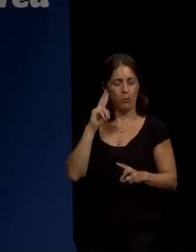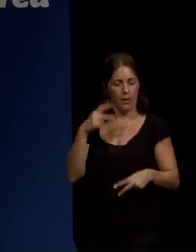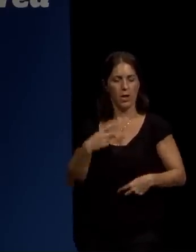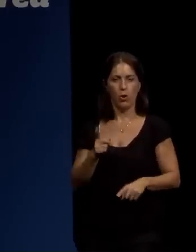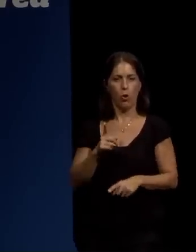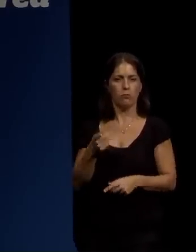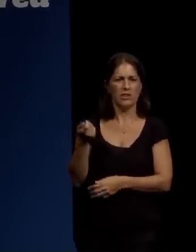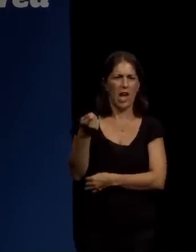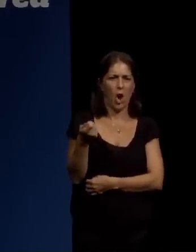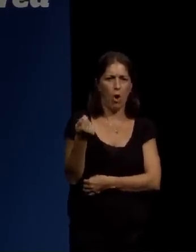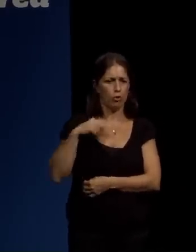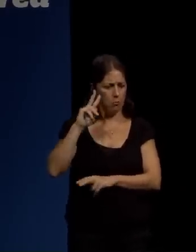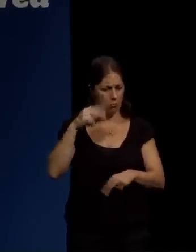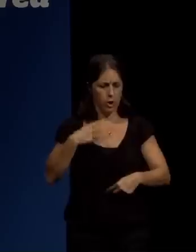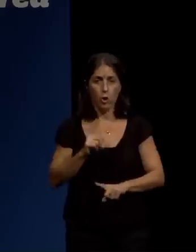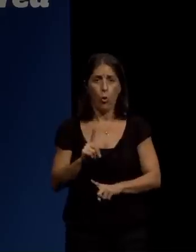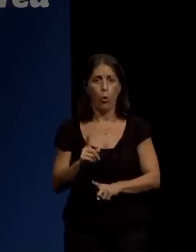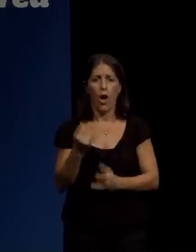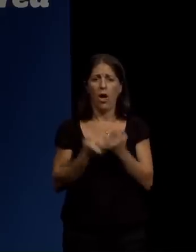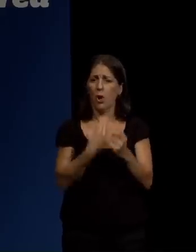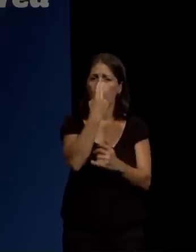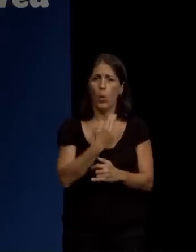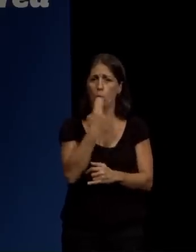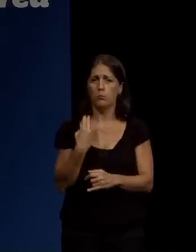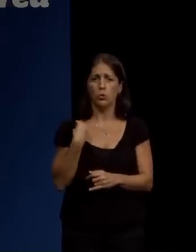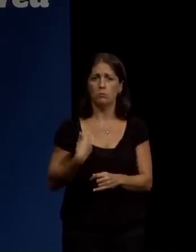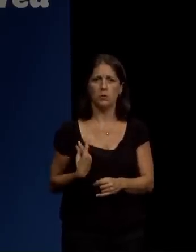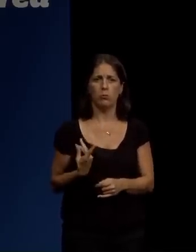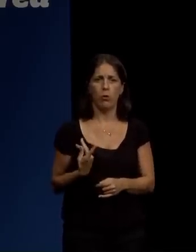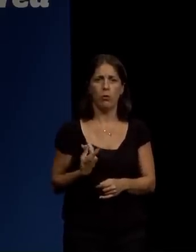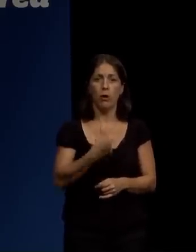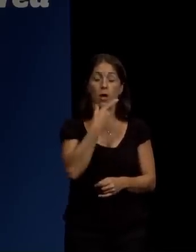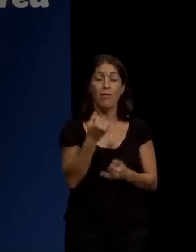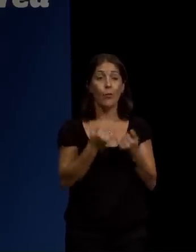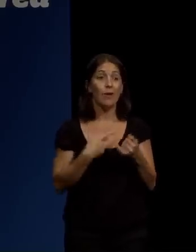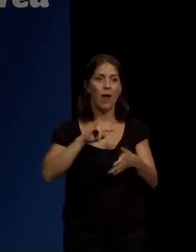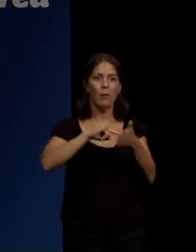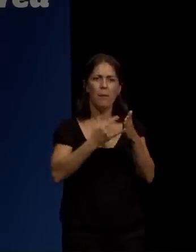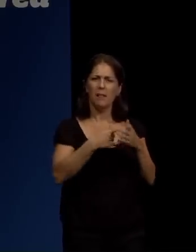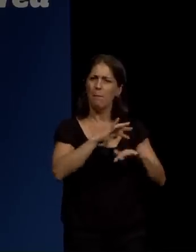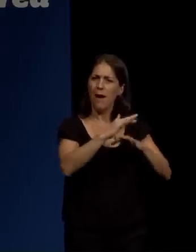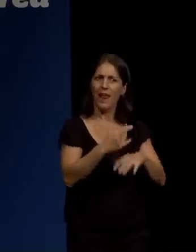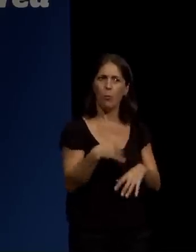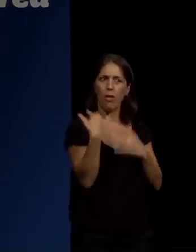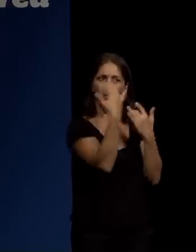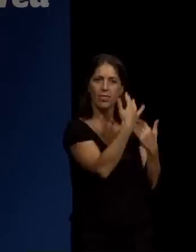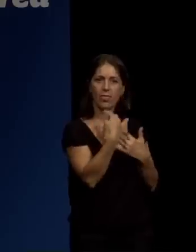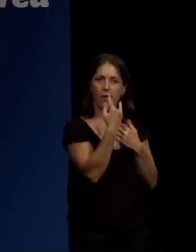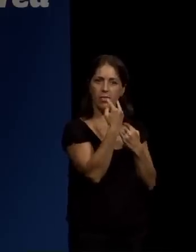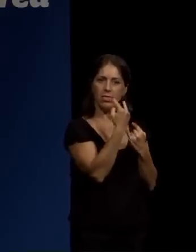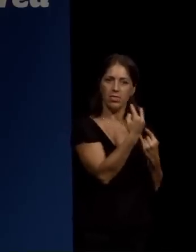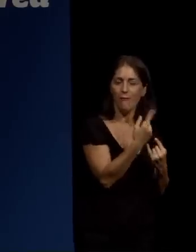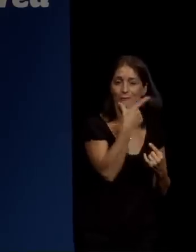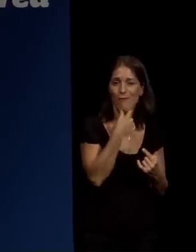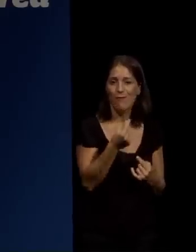quijotesco, non, isto forma parte dun compromiso colectivo. Era fácil deixarse seducir por un proxecto como o de En Marea. Era fácil porque